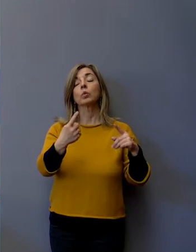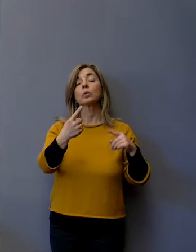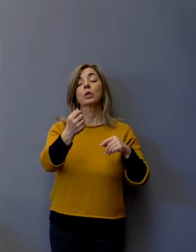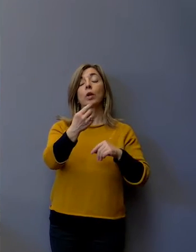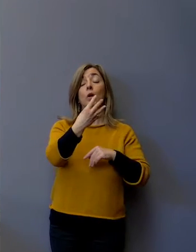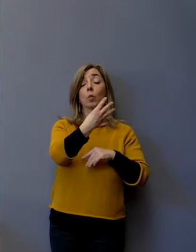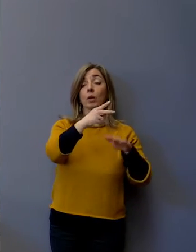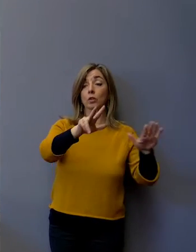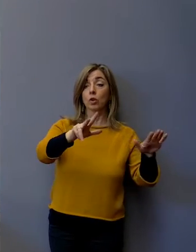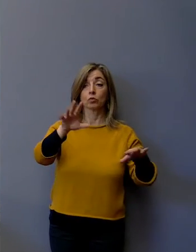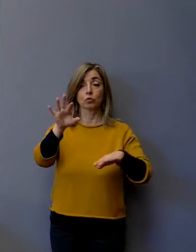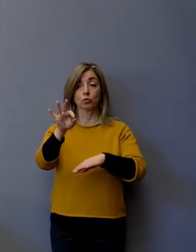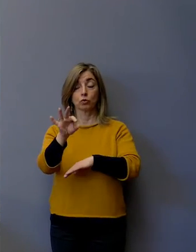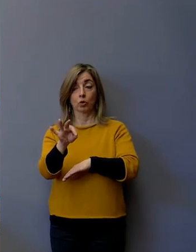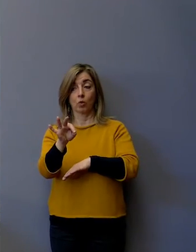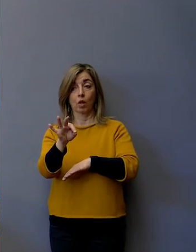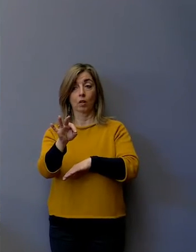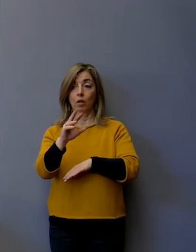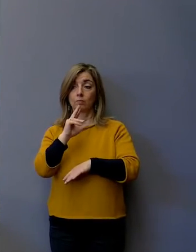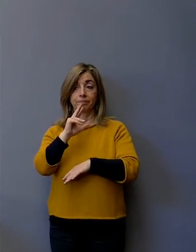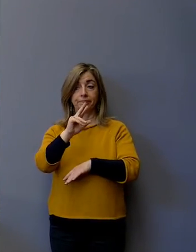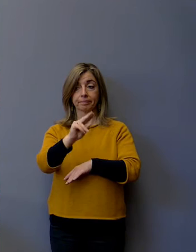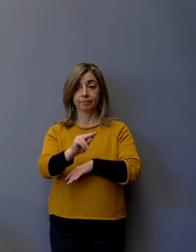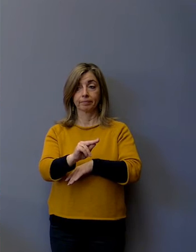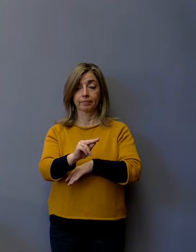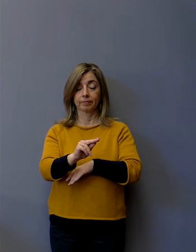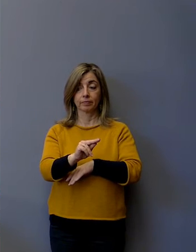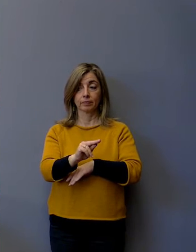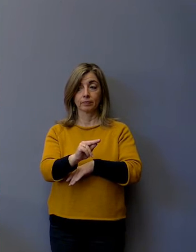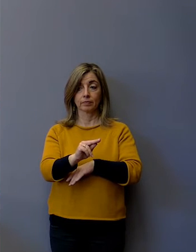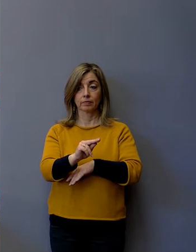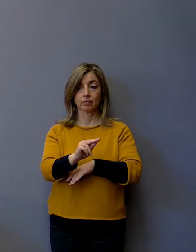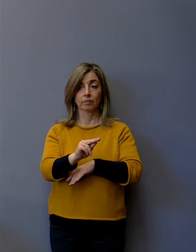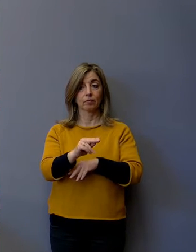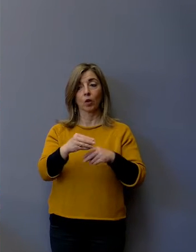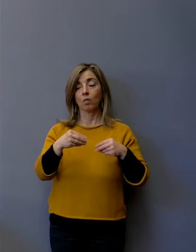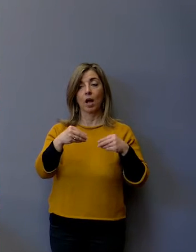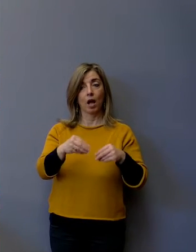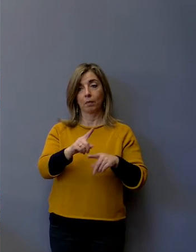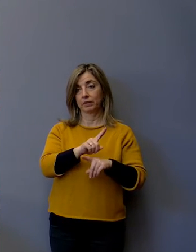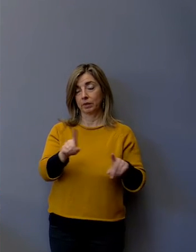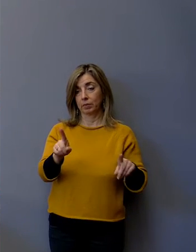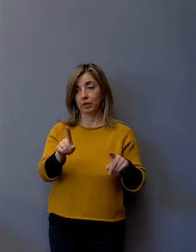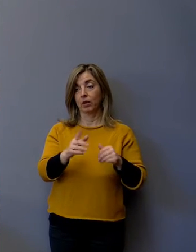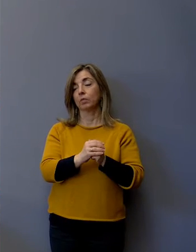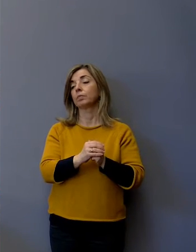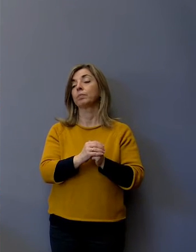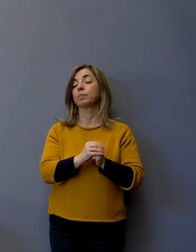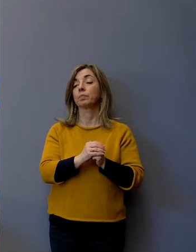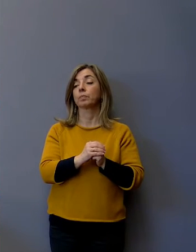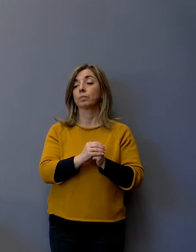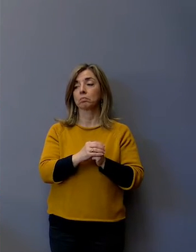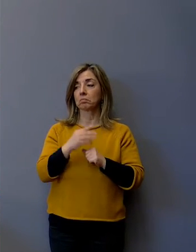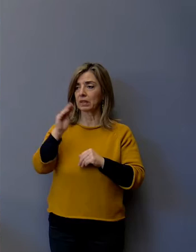50 e sono stati dichiarati inammissibili dico bene chiedo conforto alla segreteria generale